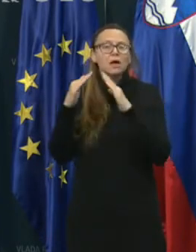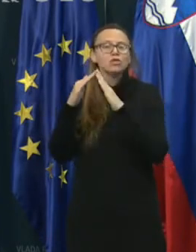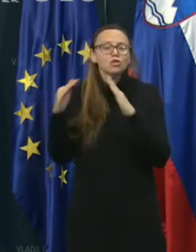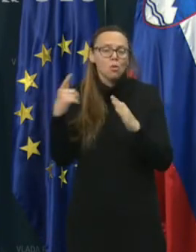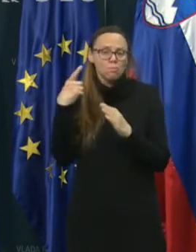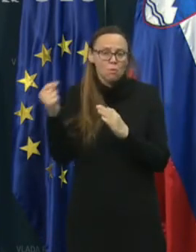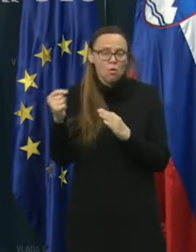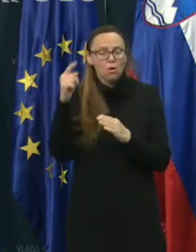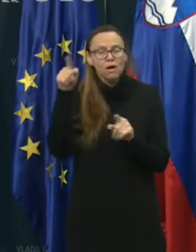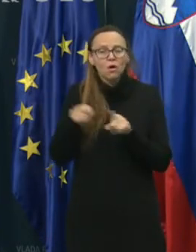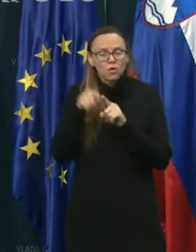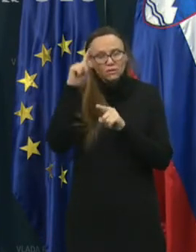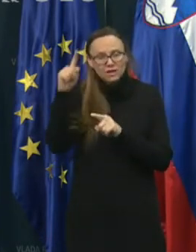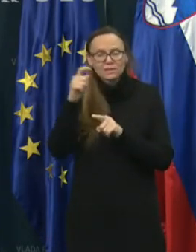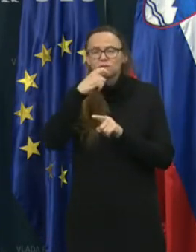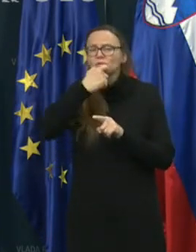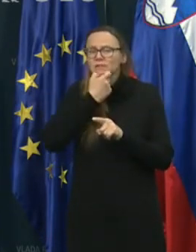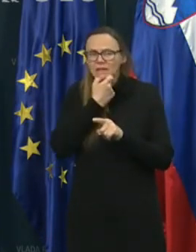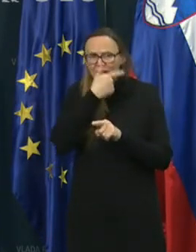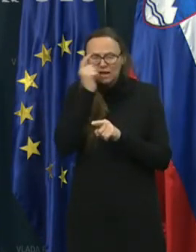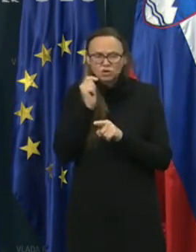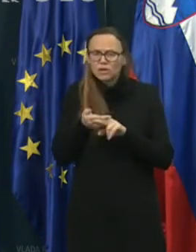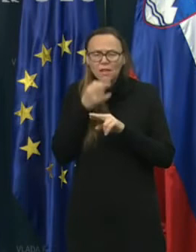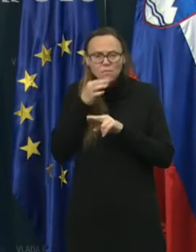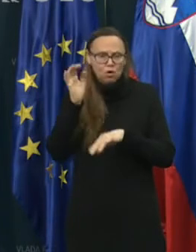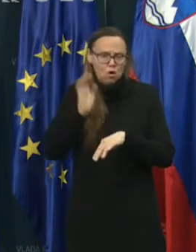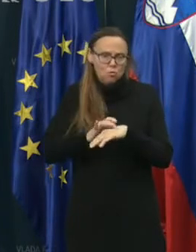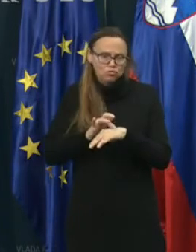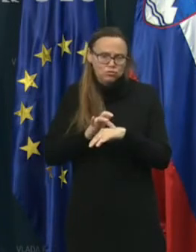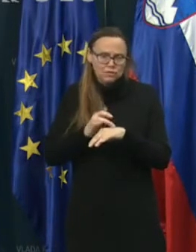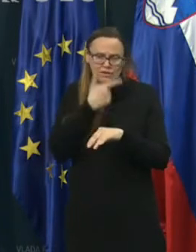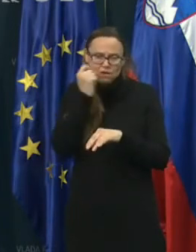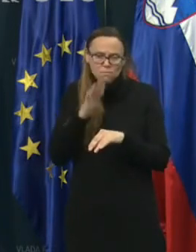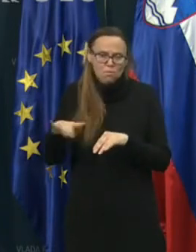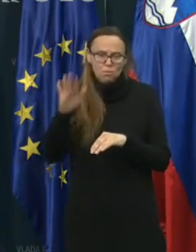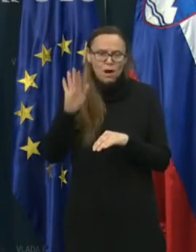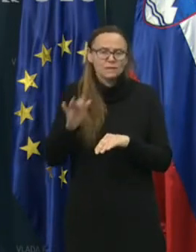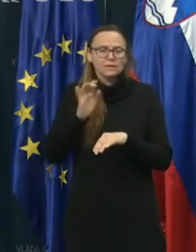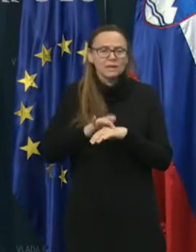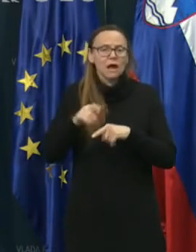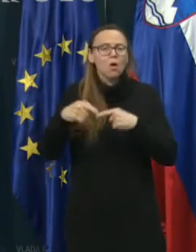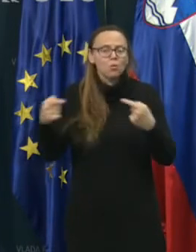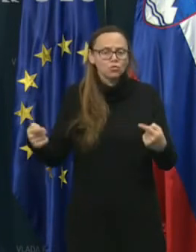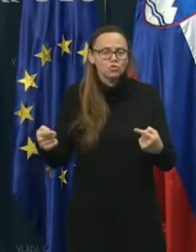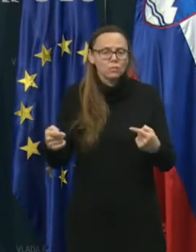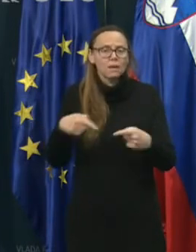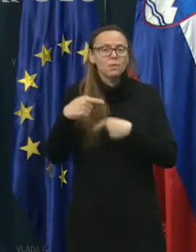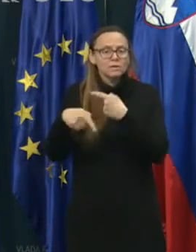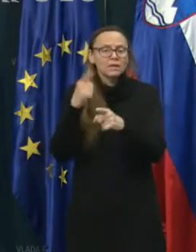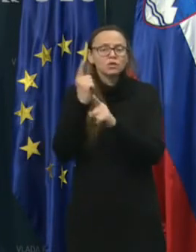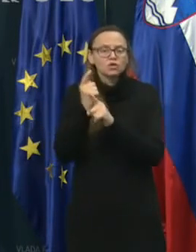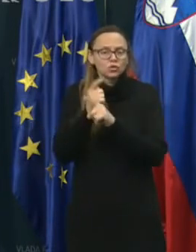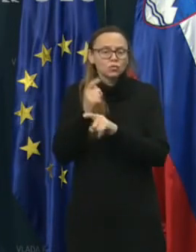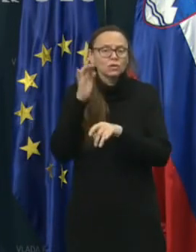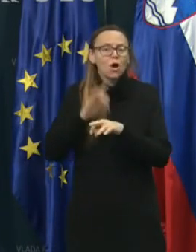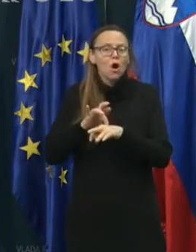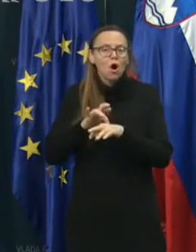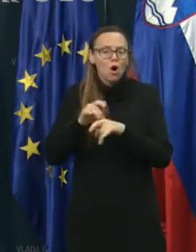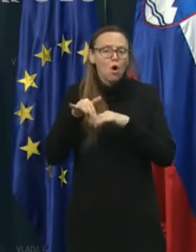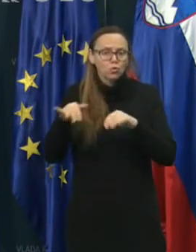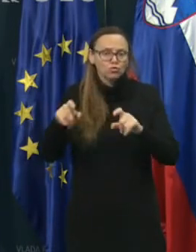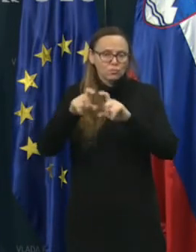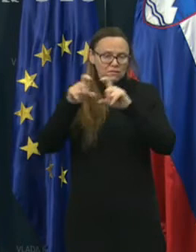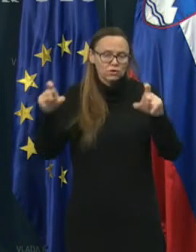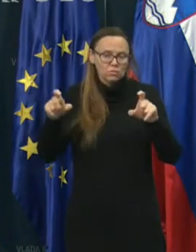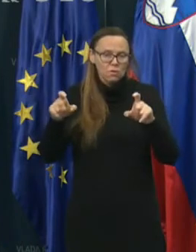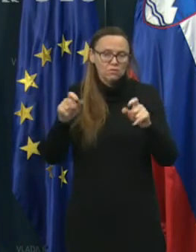najbolj občutljiva populacija na okužbe. Posledično so tudi okužbe v domovih za starejše izpostavljene